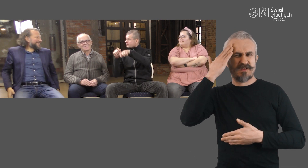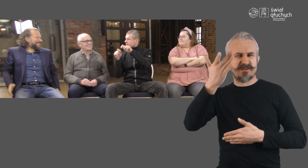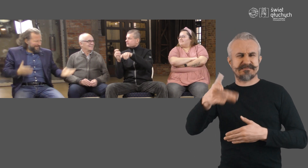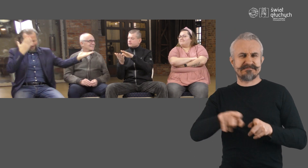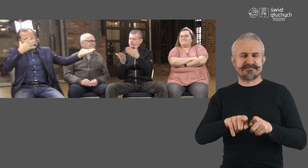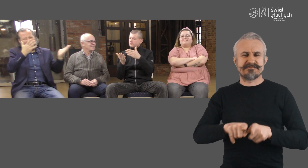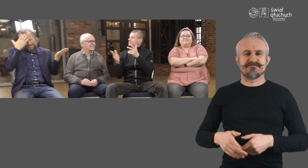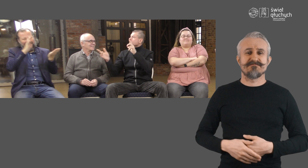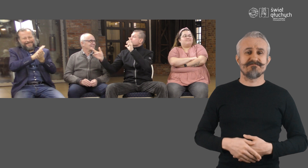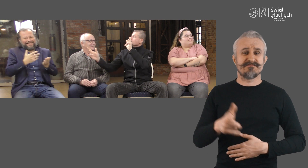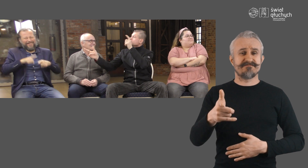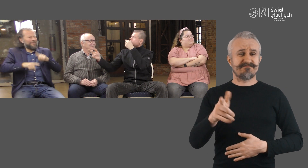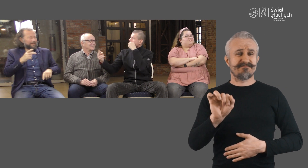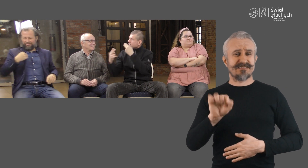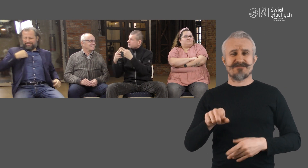dzieje. Wiecie o tym, że tak się dzieje?